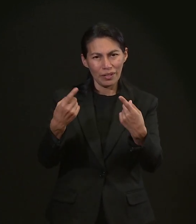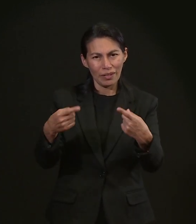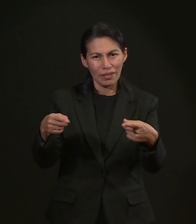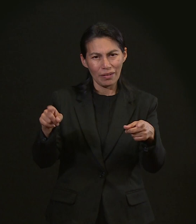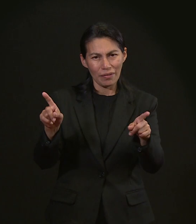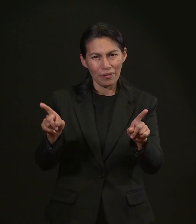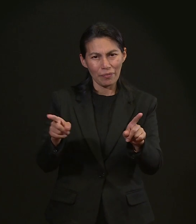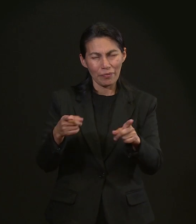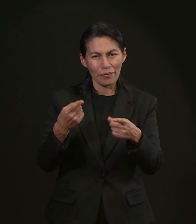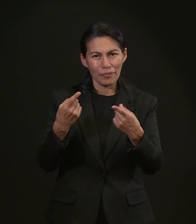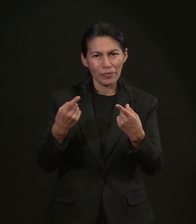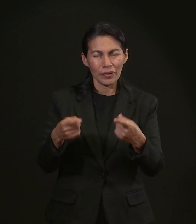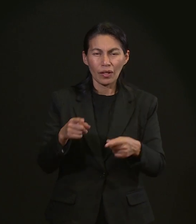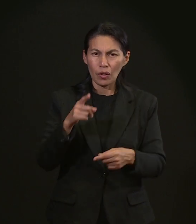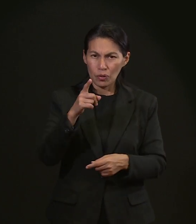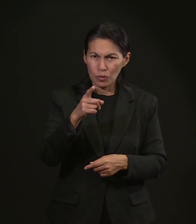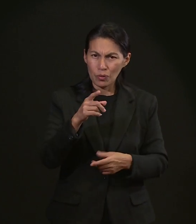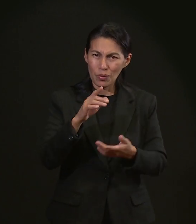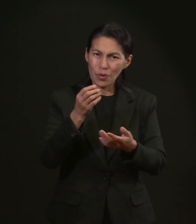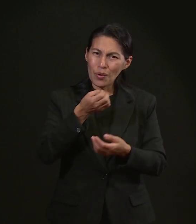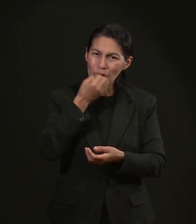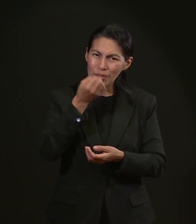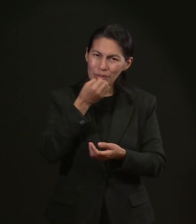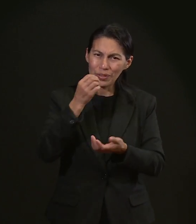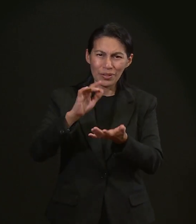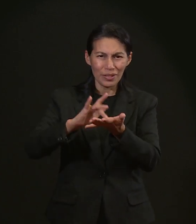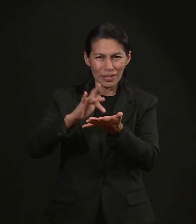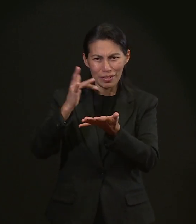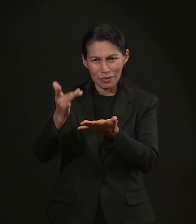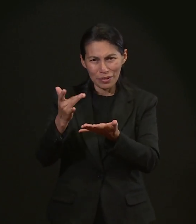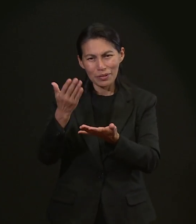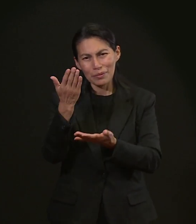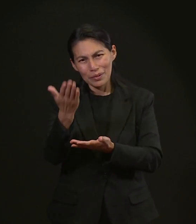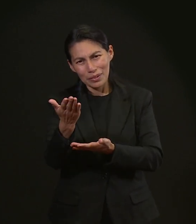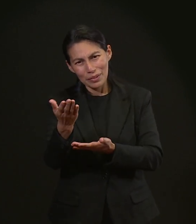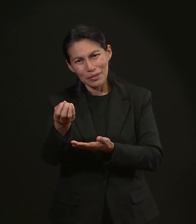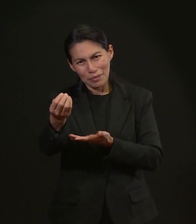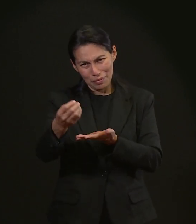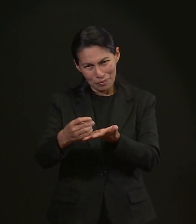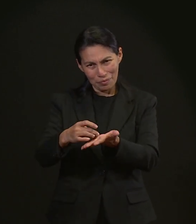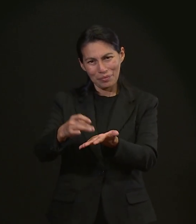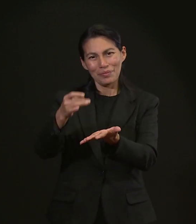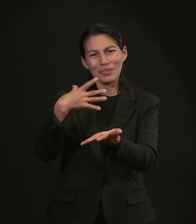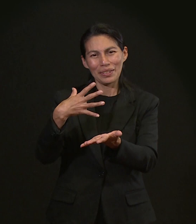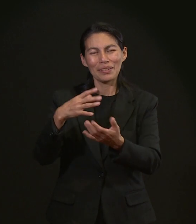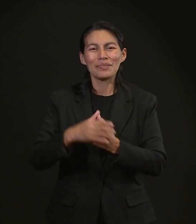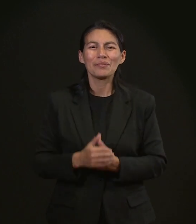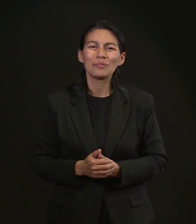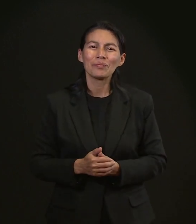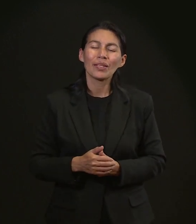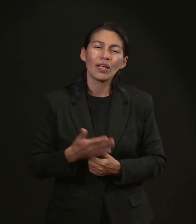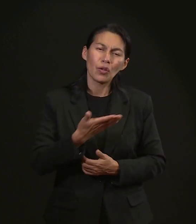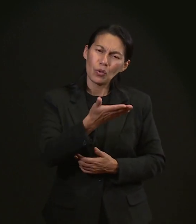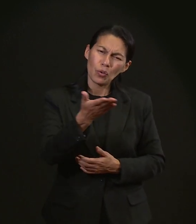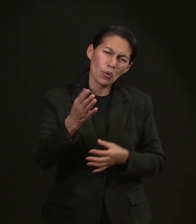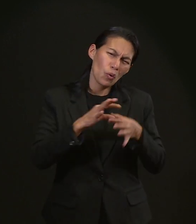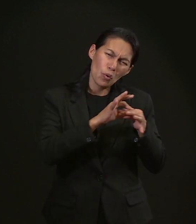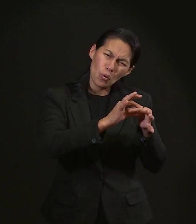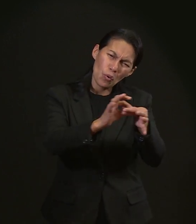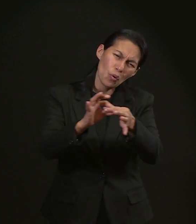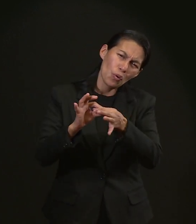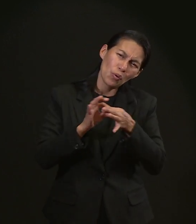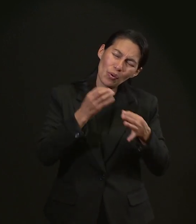elevará hasta el trono de la gracia de dios' envíen sus agradecimientos adiós y sus pedidos de oración para que